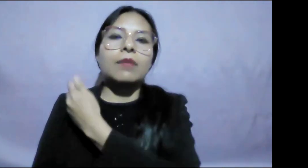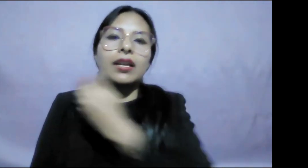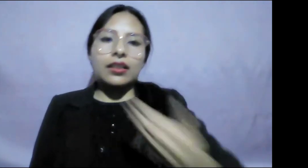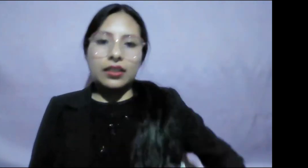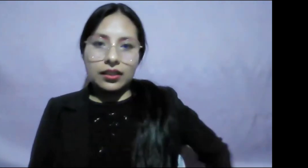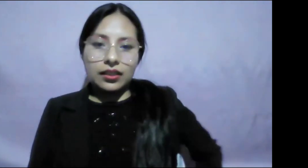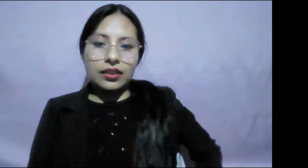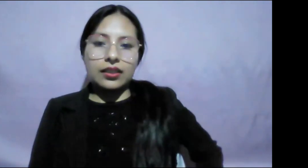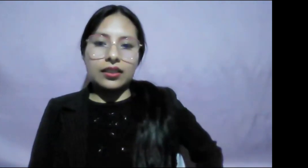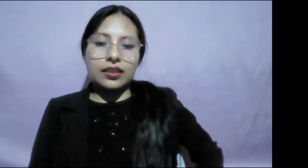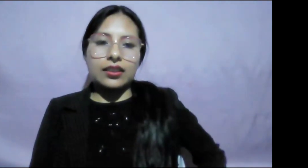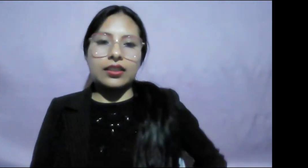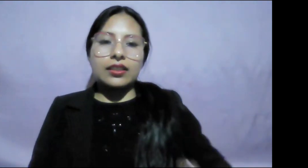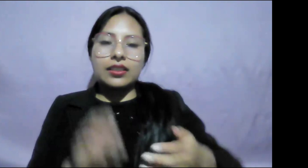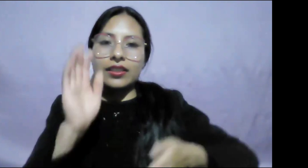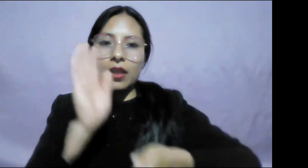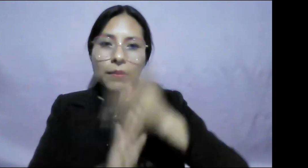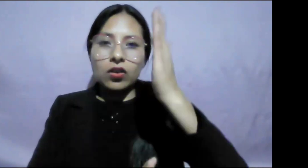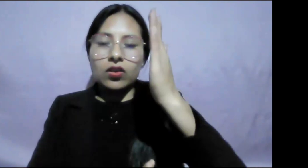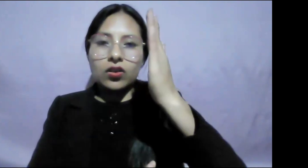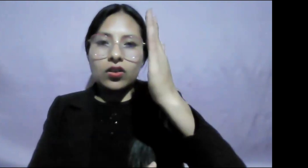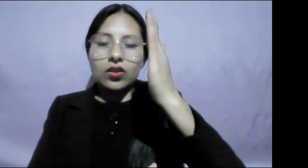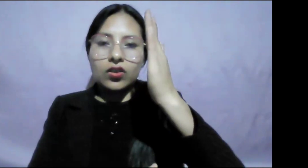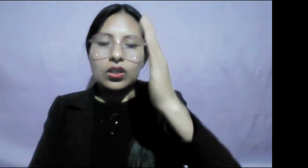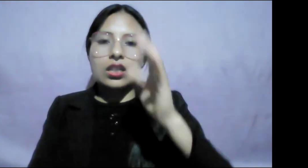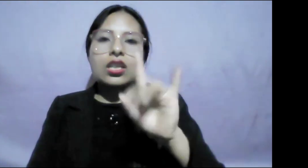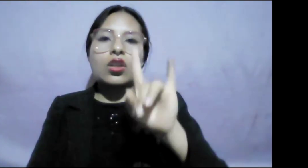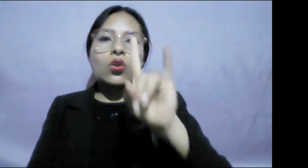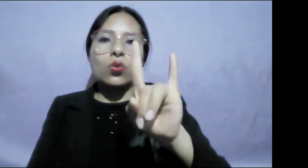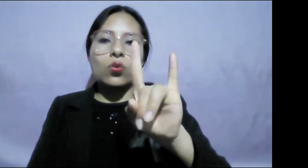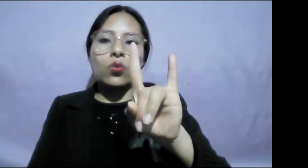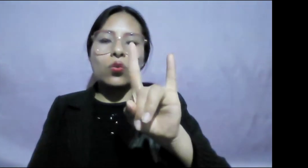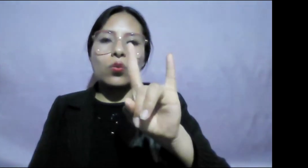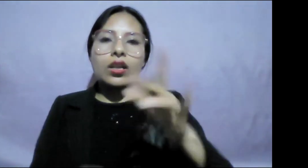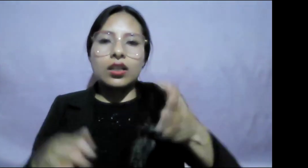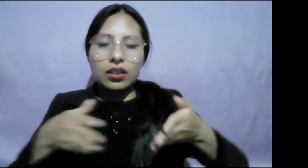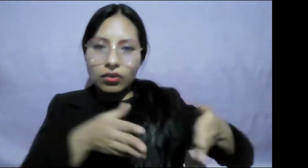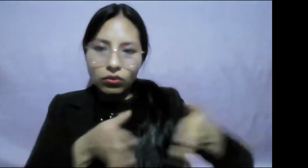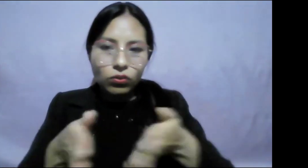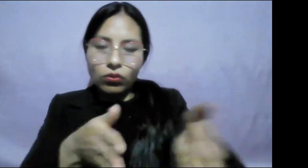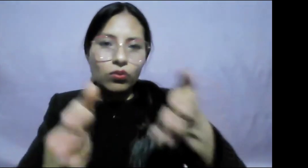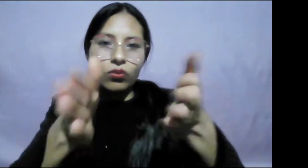un ratito Ah nuevamente lo va a hacer lo